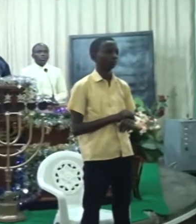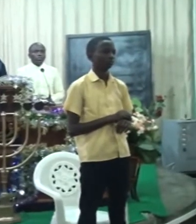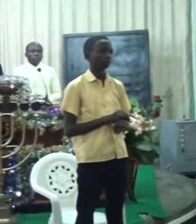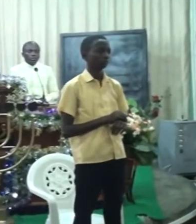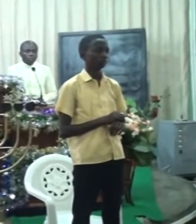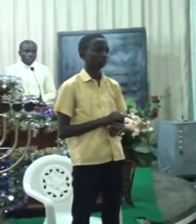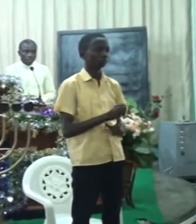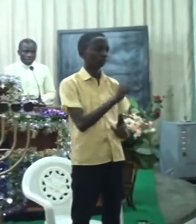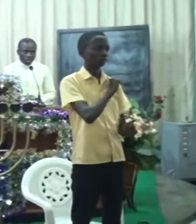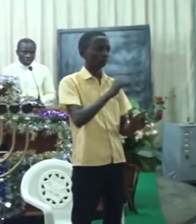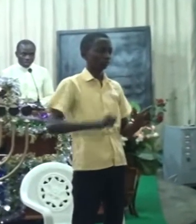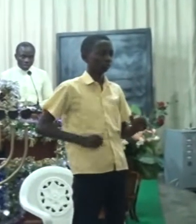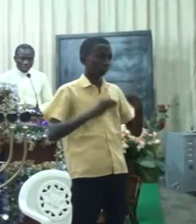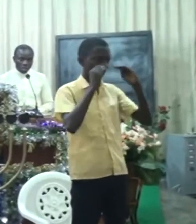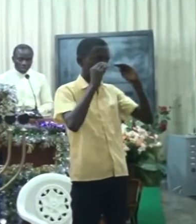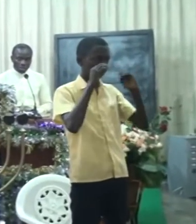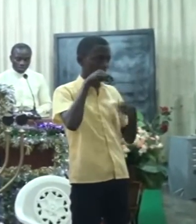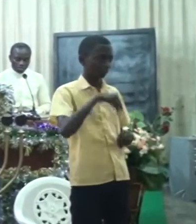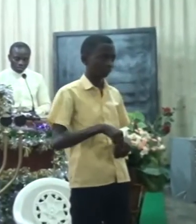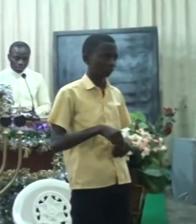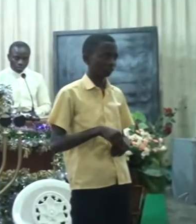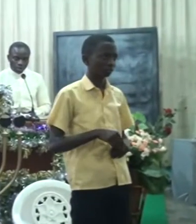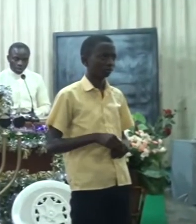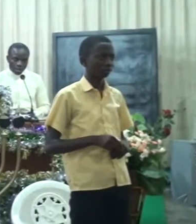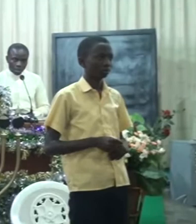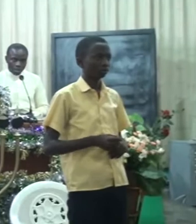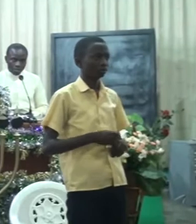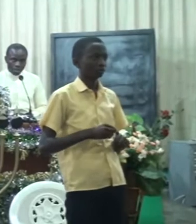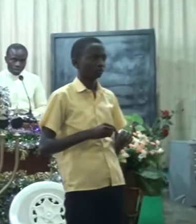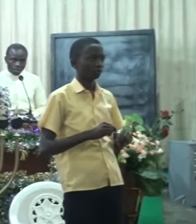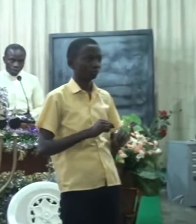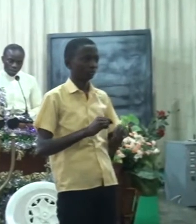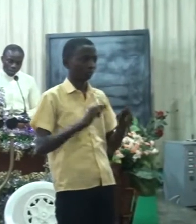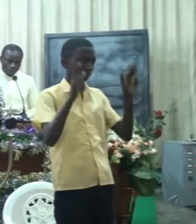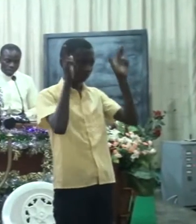Bwana anafundisha kwamba. Seigneur enseigne en disant que. Pepo mchafu.